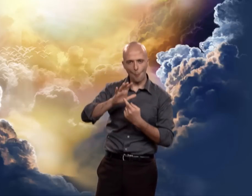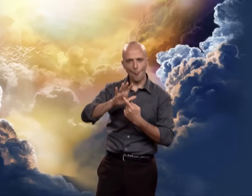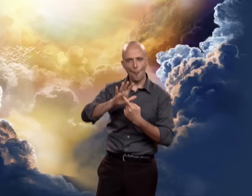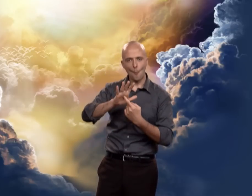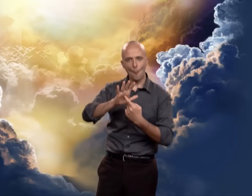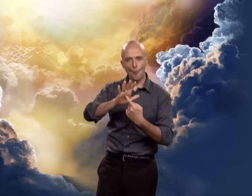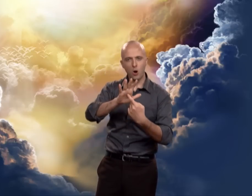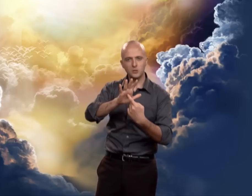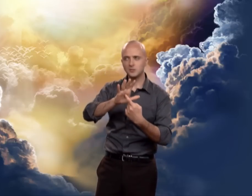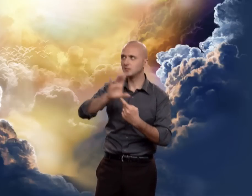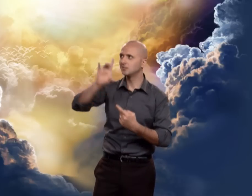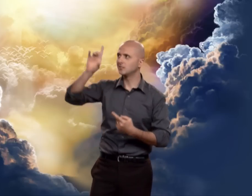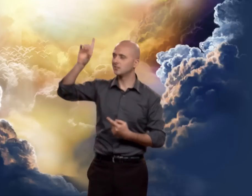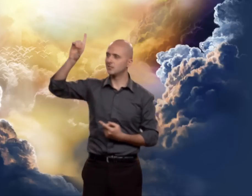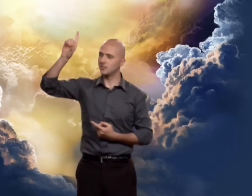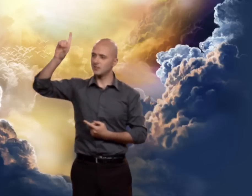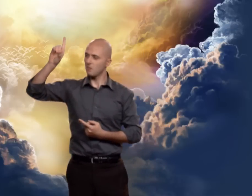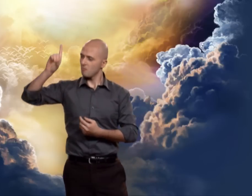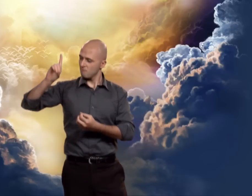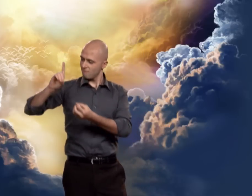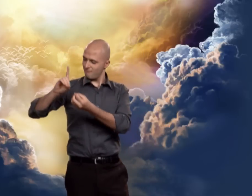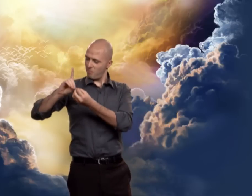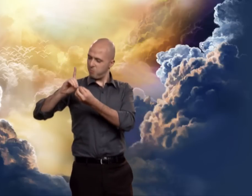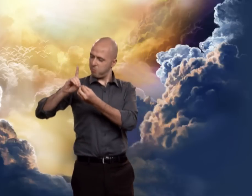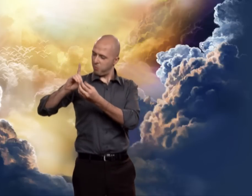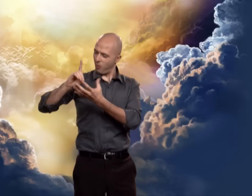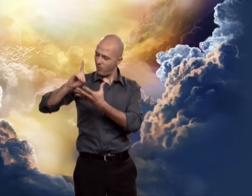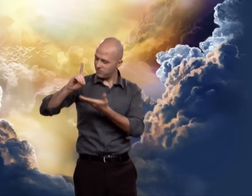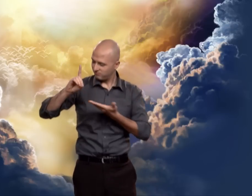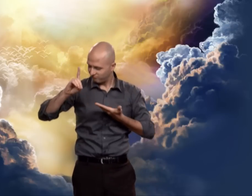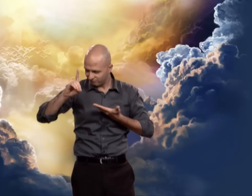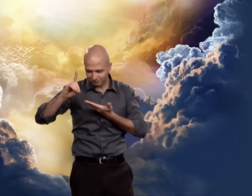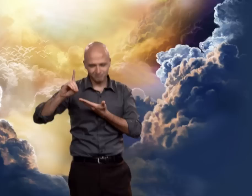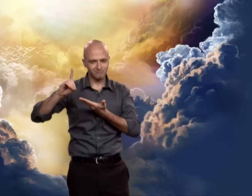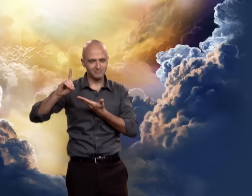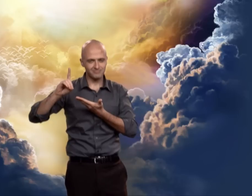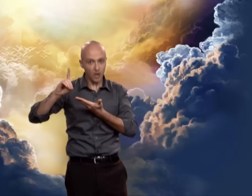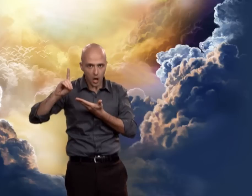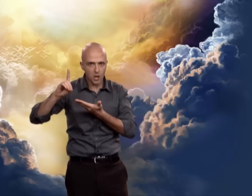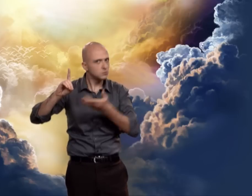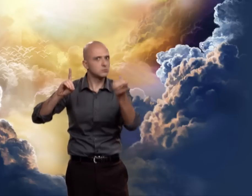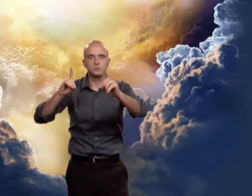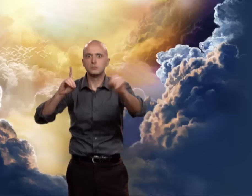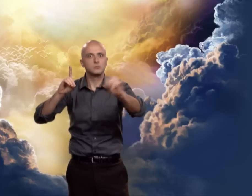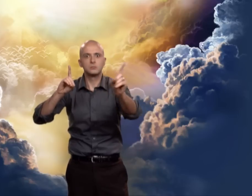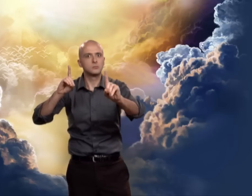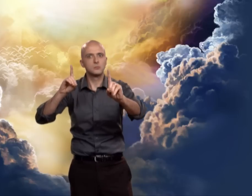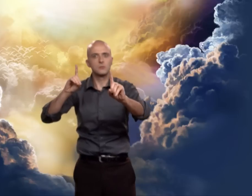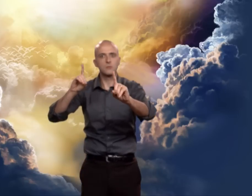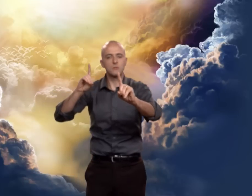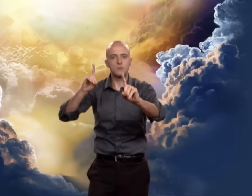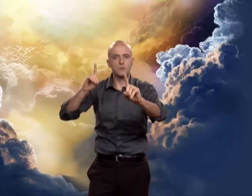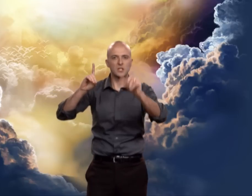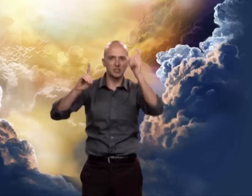e sereis como Deus, sabendo o bem e o mal. Essas pessoas declaram que os piores